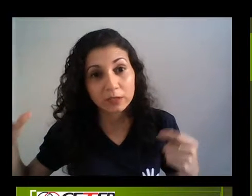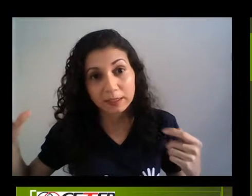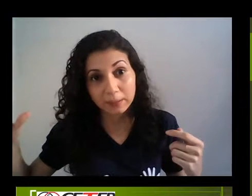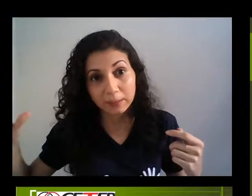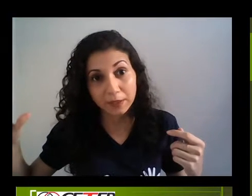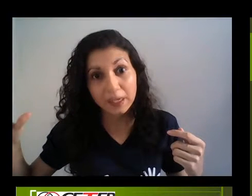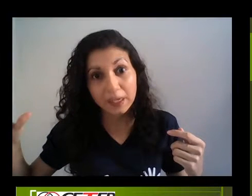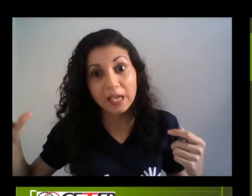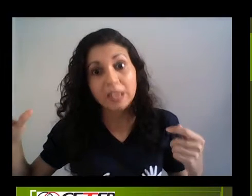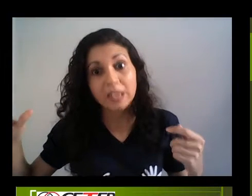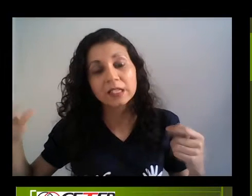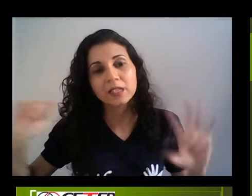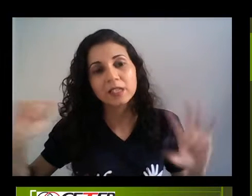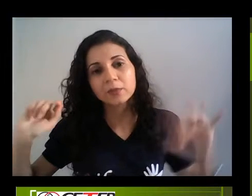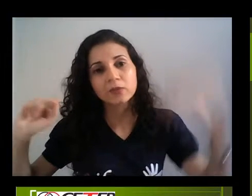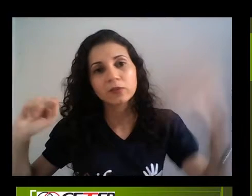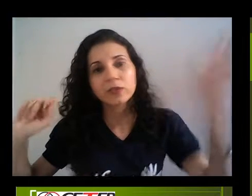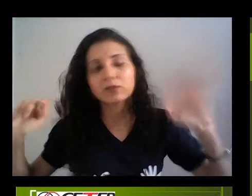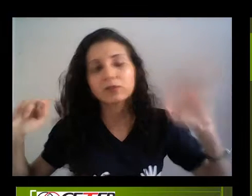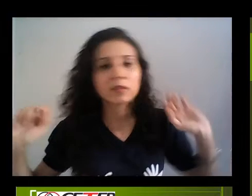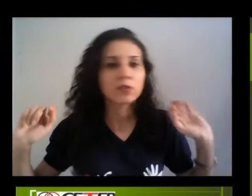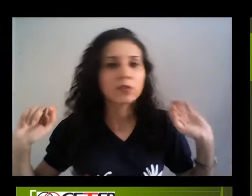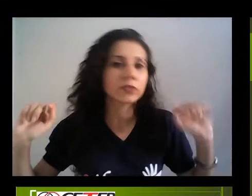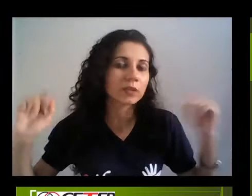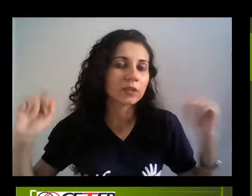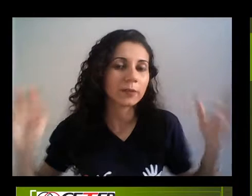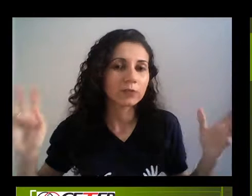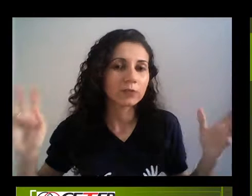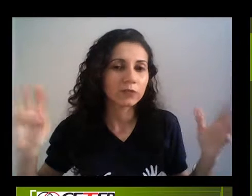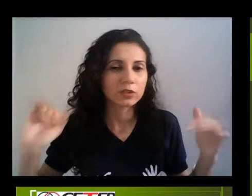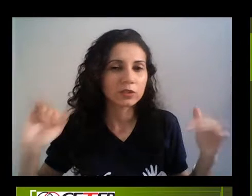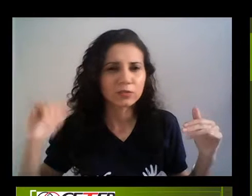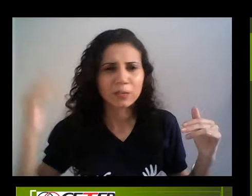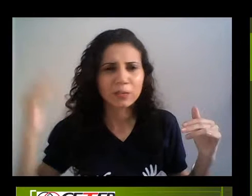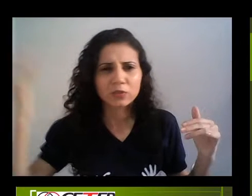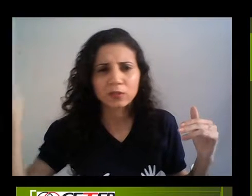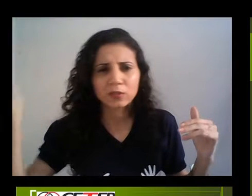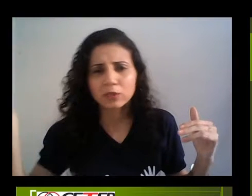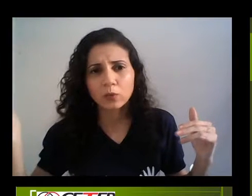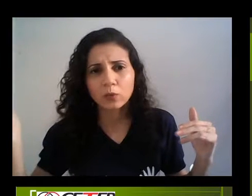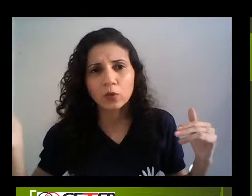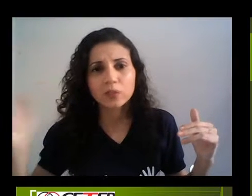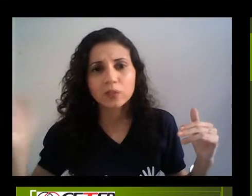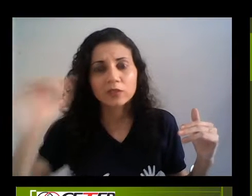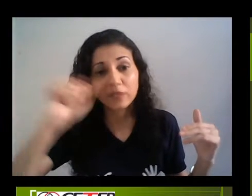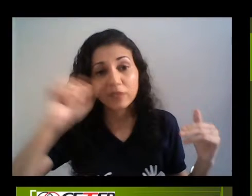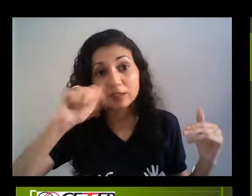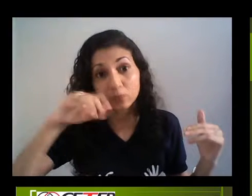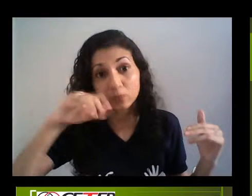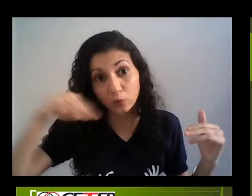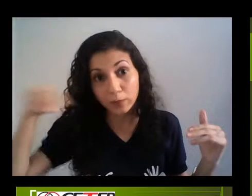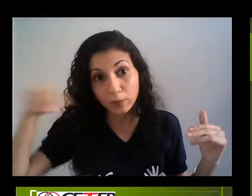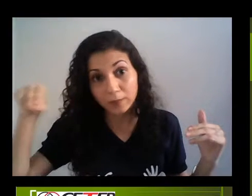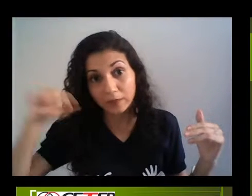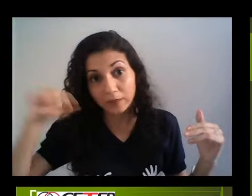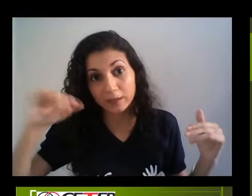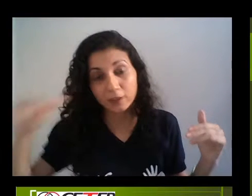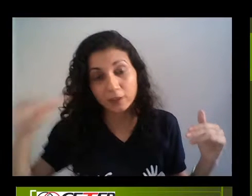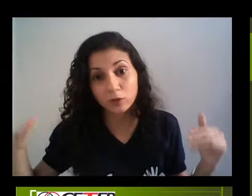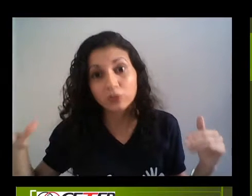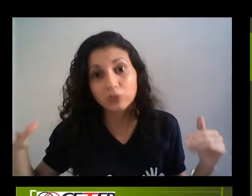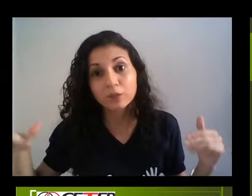você quer saber e aí a pessoa faz o sinal, ou você quer perguntar, ou você não sabe o sinal de alguma coisa, você faz o nome, você